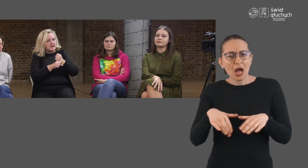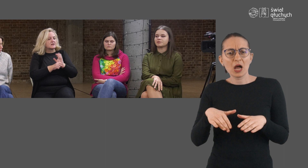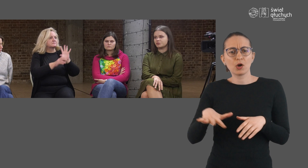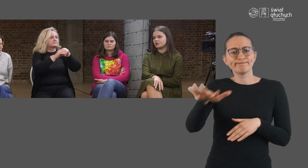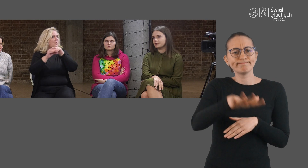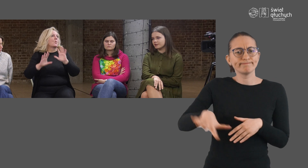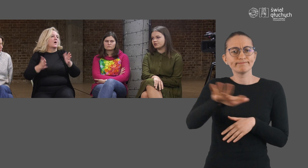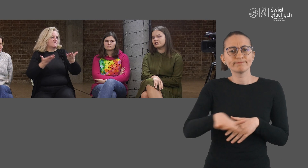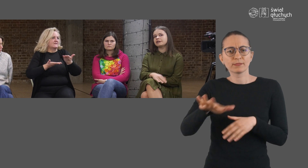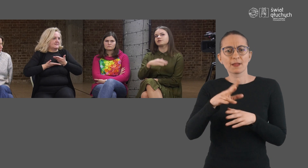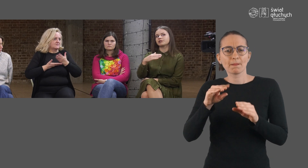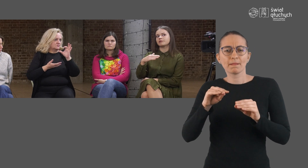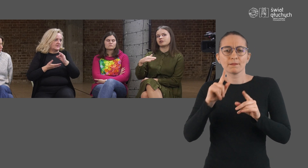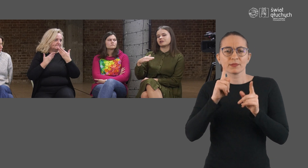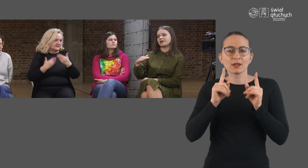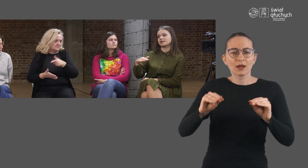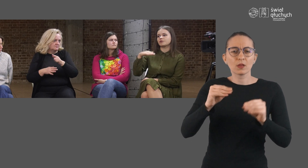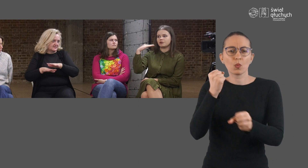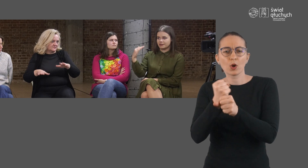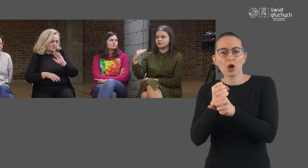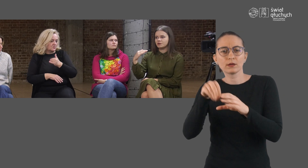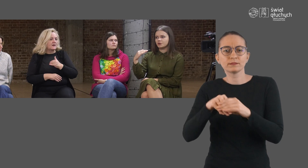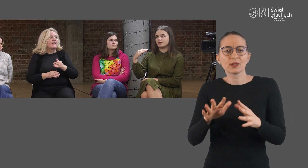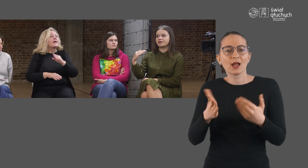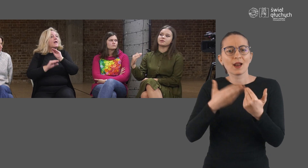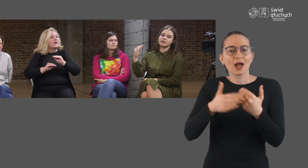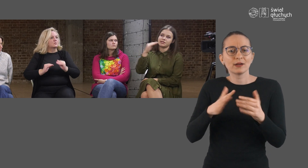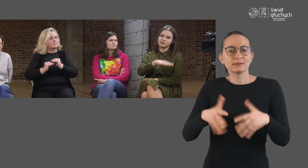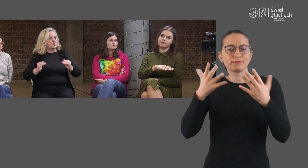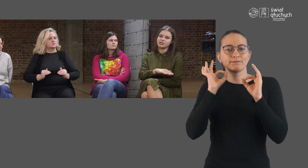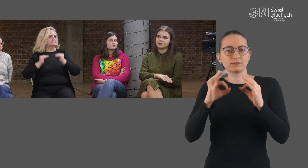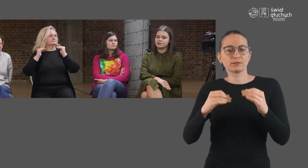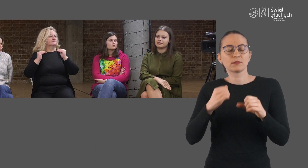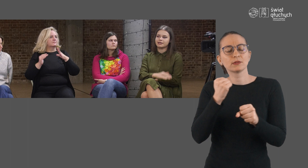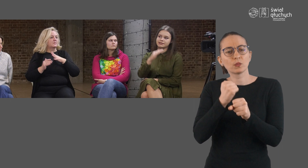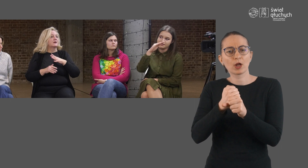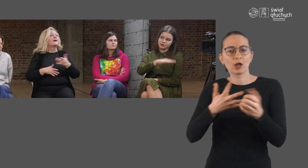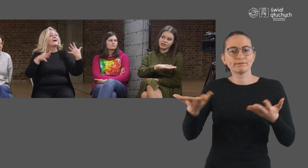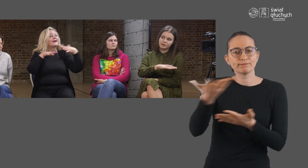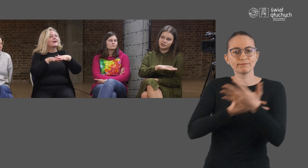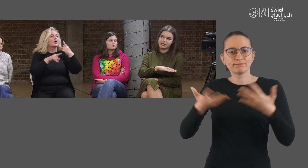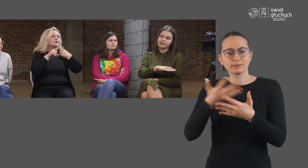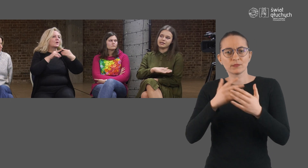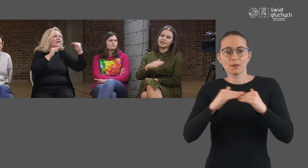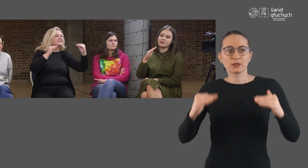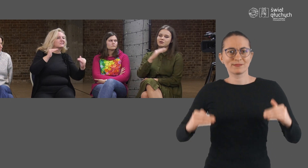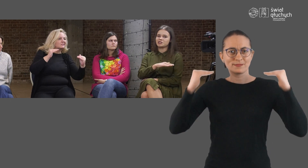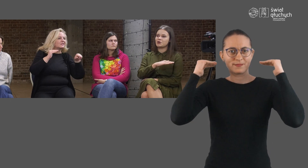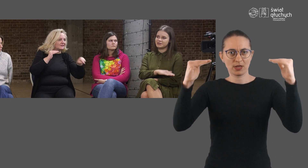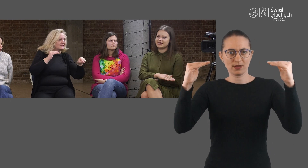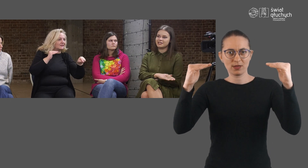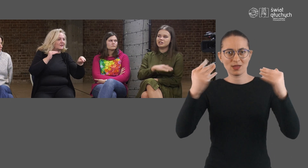czyli mogłam sobie później poradzić. Dzięki temu też edukacja była trochę na wyższym poziomie, ponieważ w klasie integracyjnej trochę obniżali